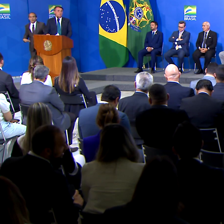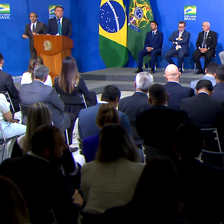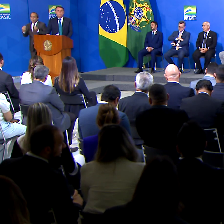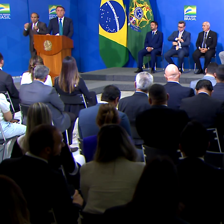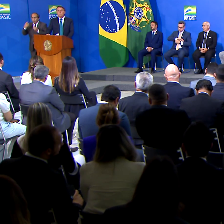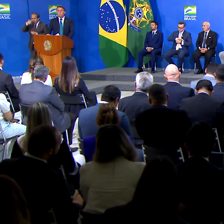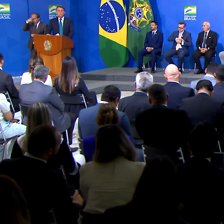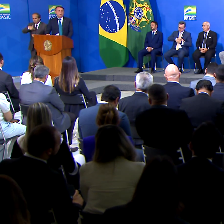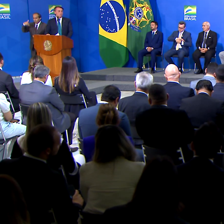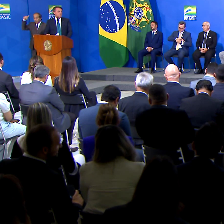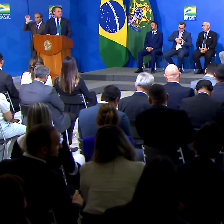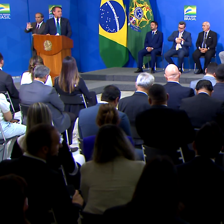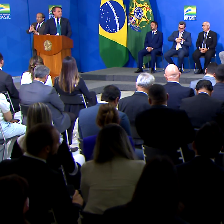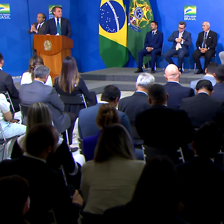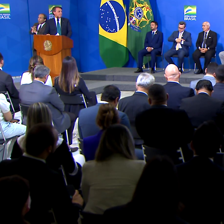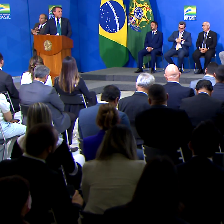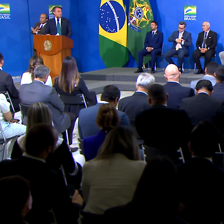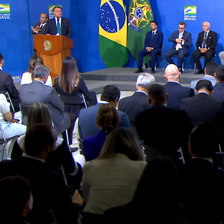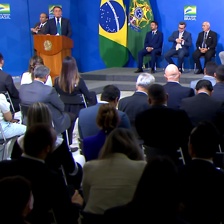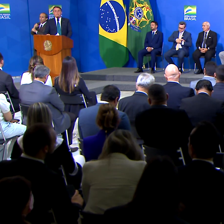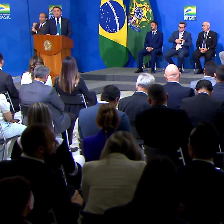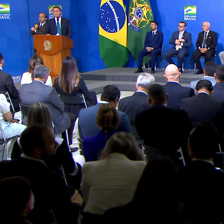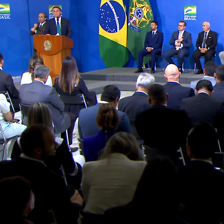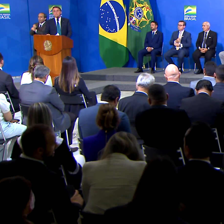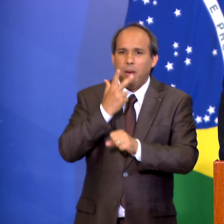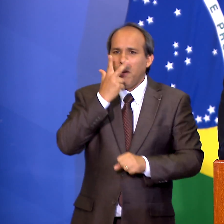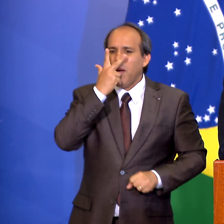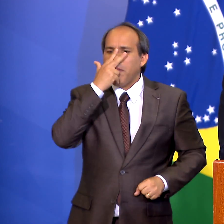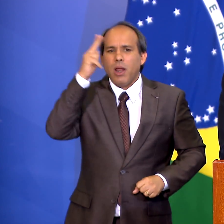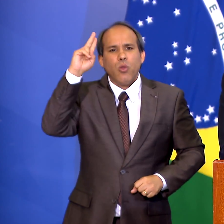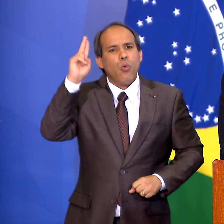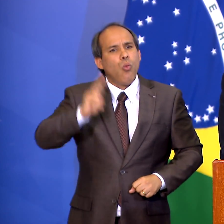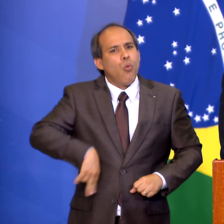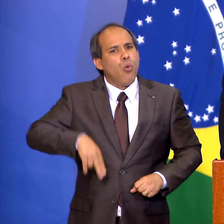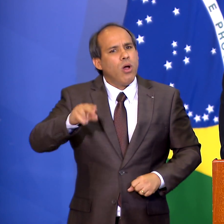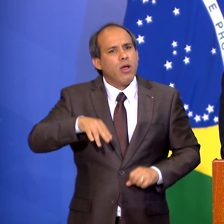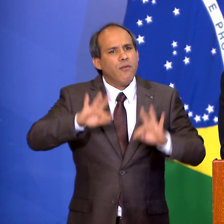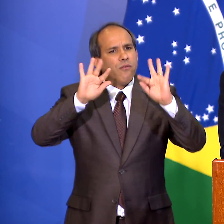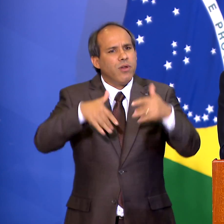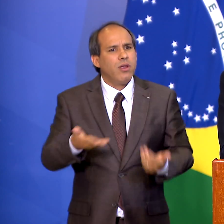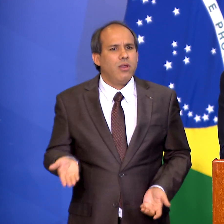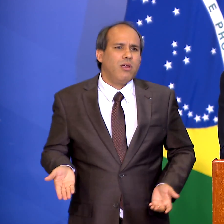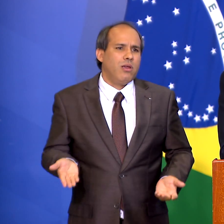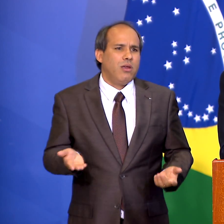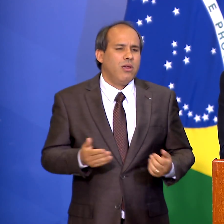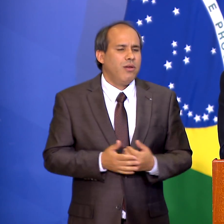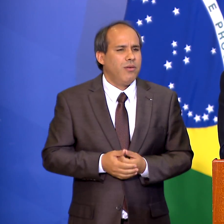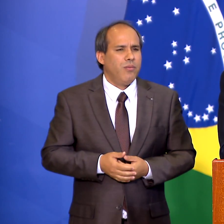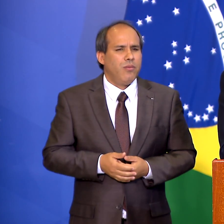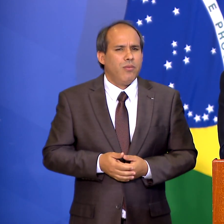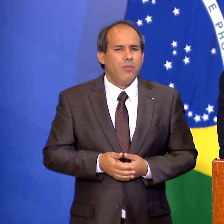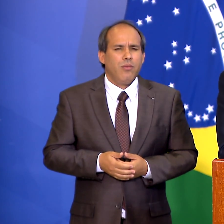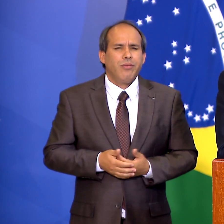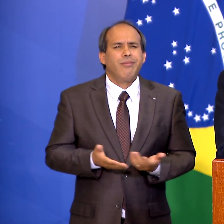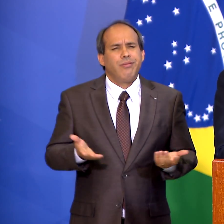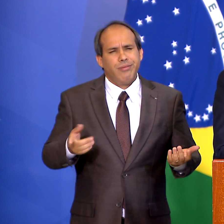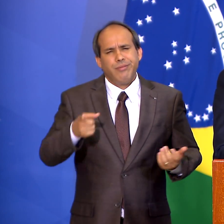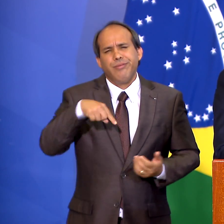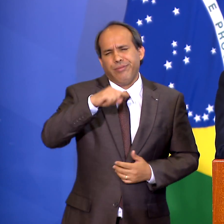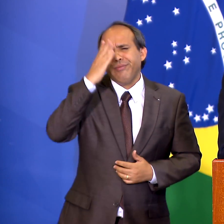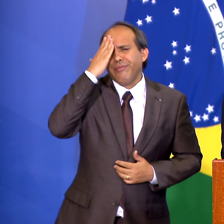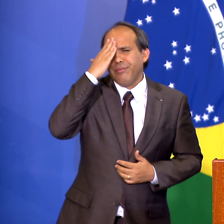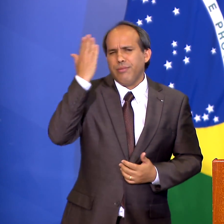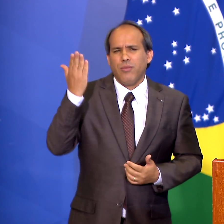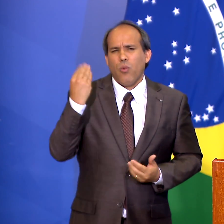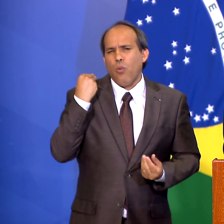nordestino, conclui algo que parecia que nunca ia acabar. Afinal de contas, nós sabemos o que